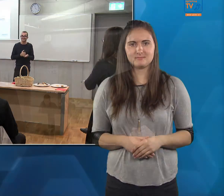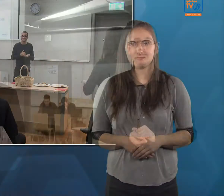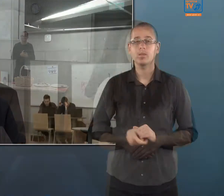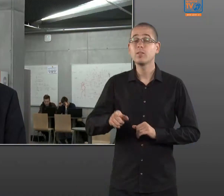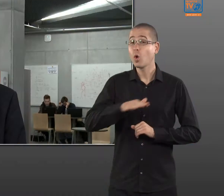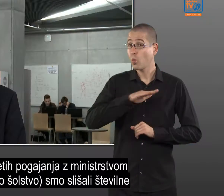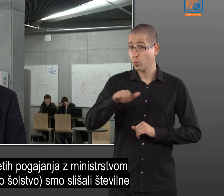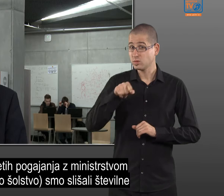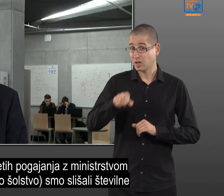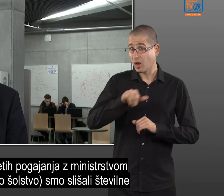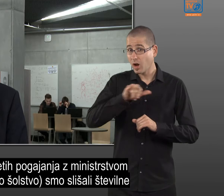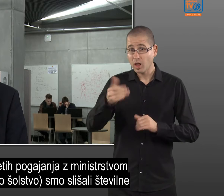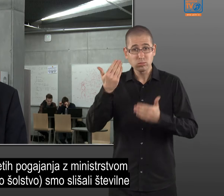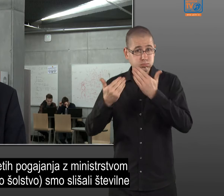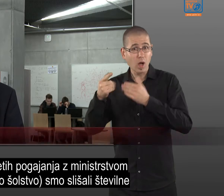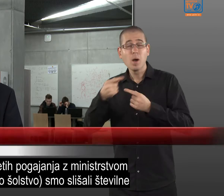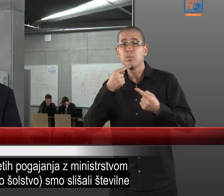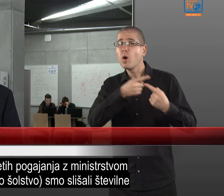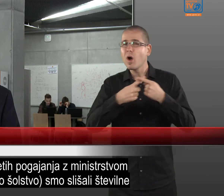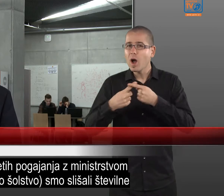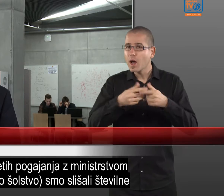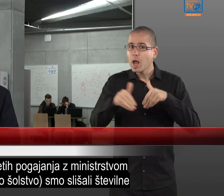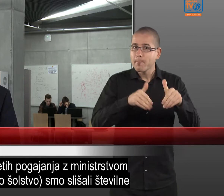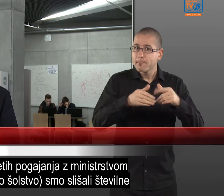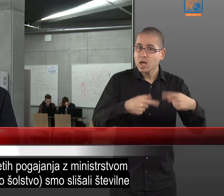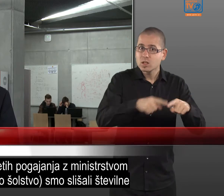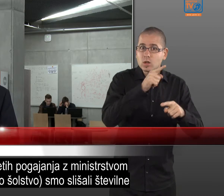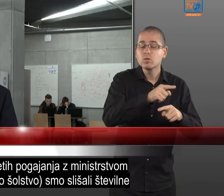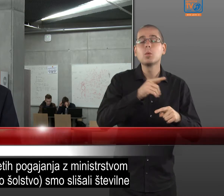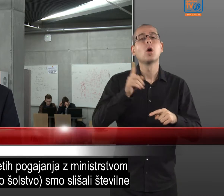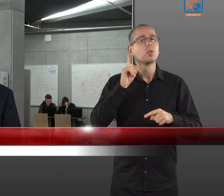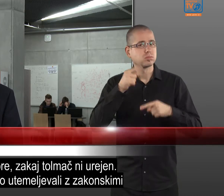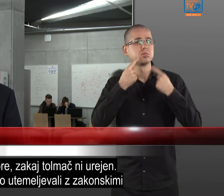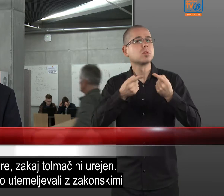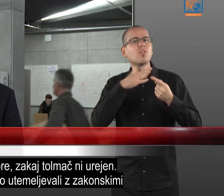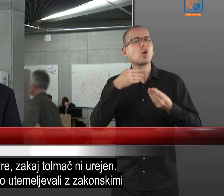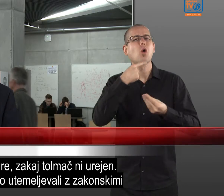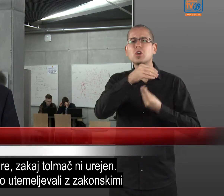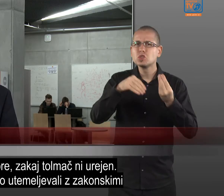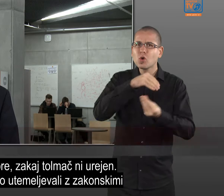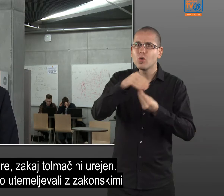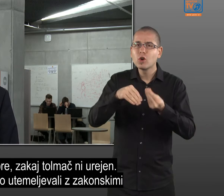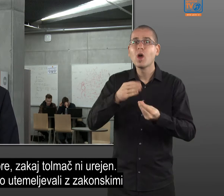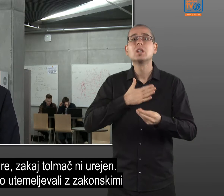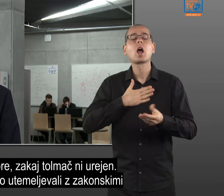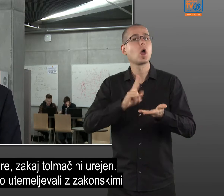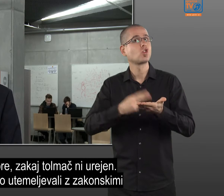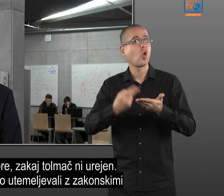V vseh teh letih pogajanj z ministrstvi smo od njih slišali številne izgovore, zakaj tolmač ni